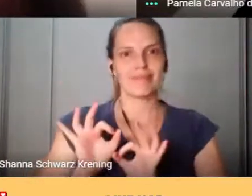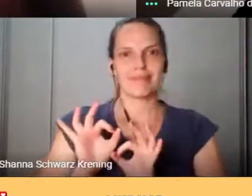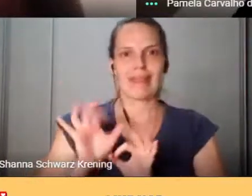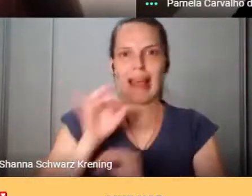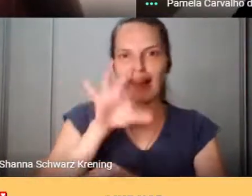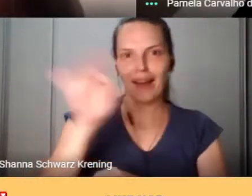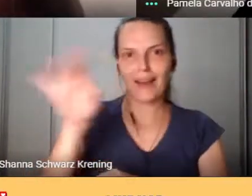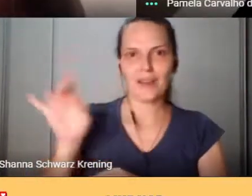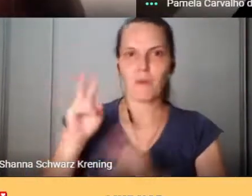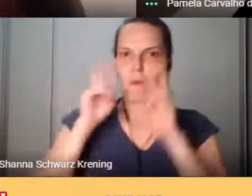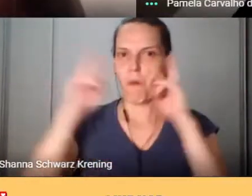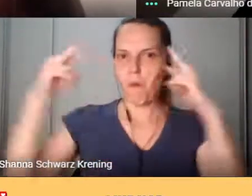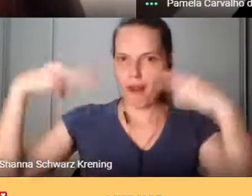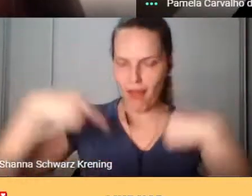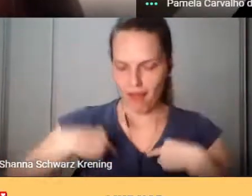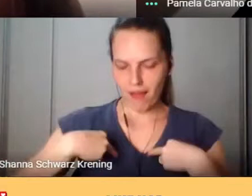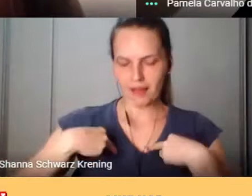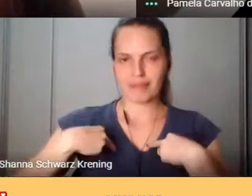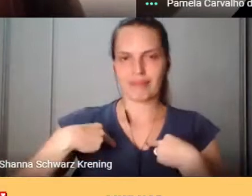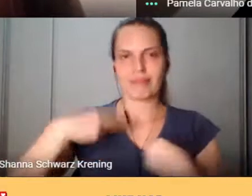momento eles podem se readaptar.